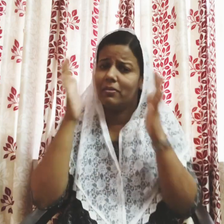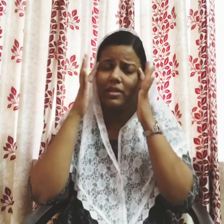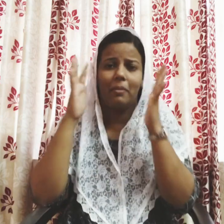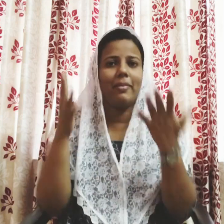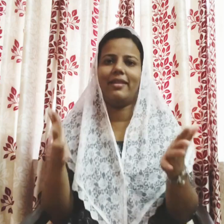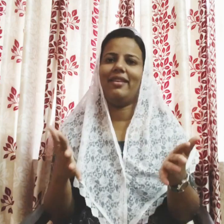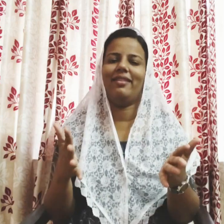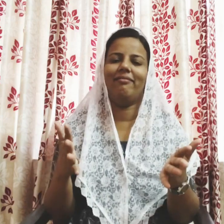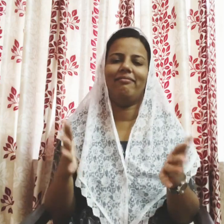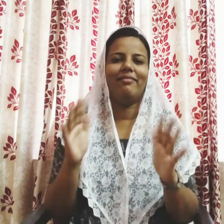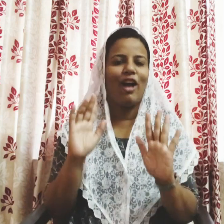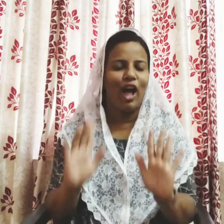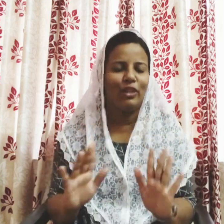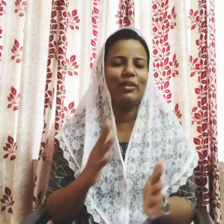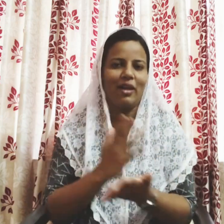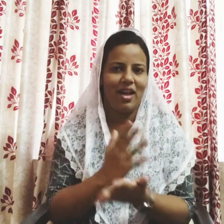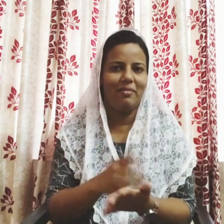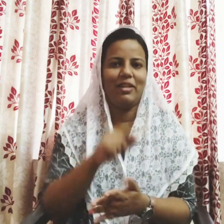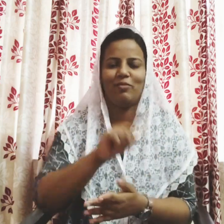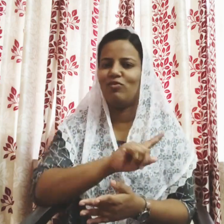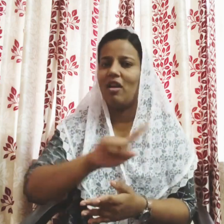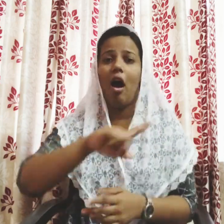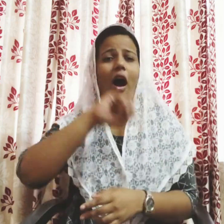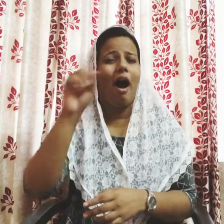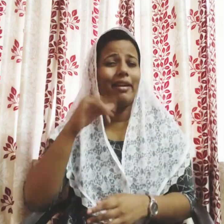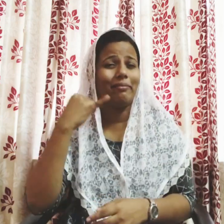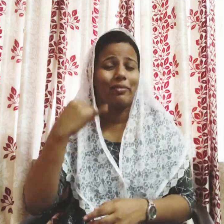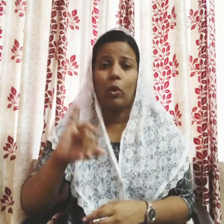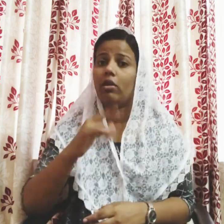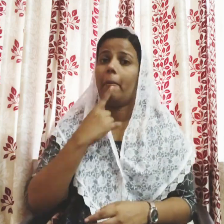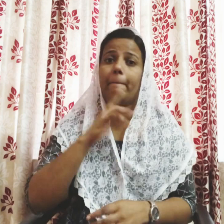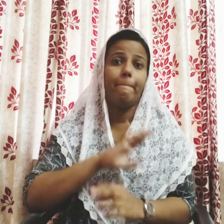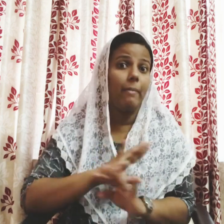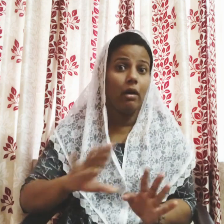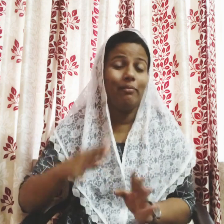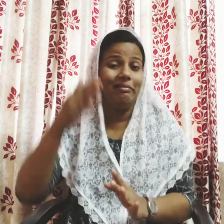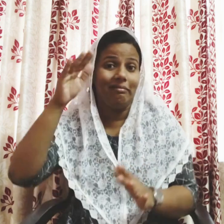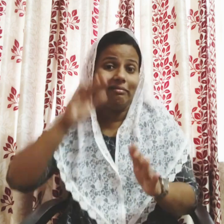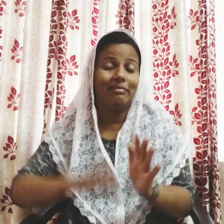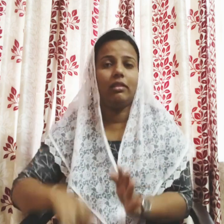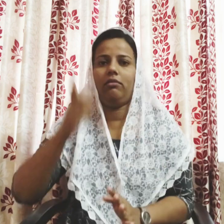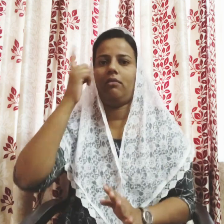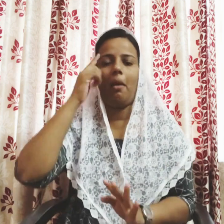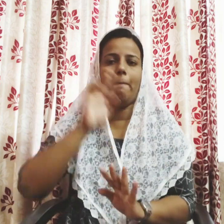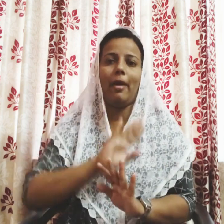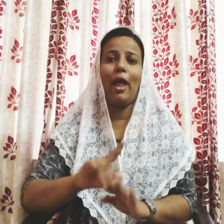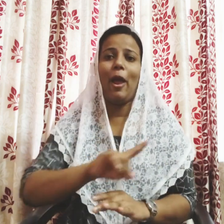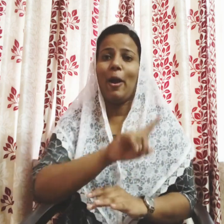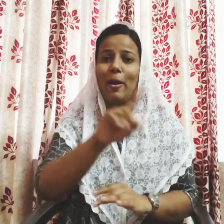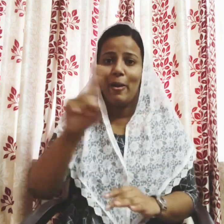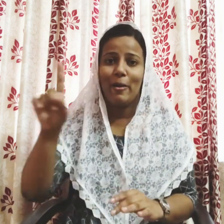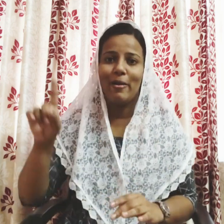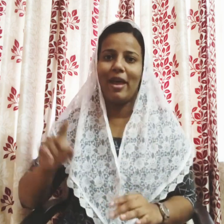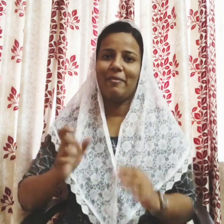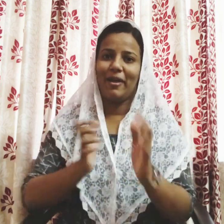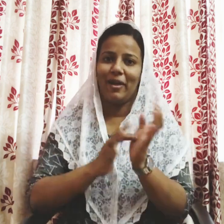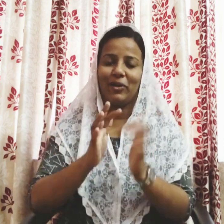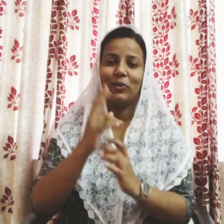പറയാൻ പറ്റത്തില്ല. അതുകൊണ്ട് ആരെയും നിന്ദിക്കരുത്, ആരെയും പുച്ഛിക്കരുത്, ആരെയും ചെറുതായി കാണല്ല. എല്ലാവരെയും കർത്താവിൻ്റെ